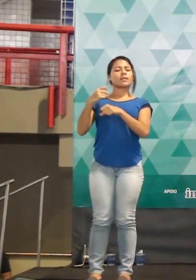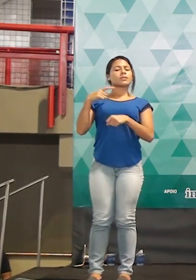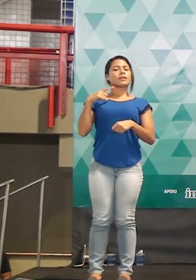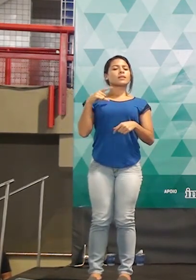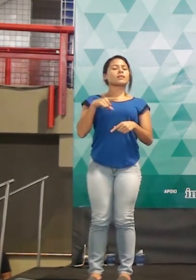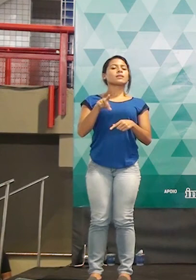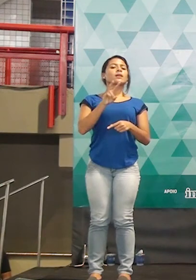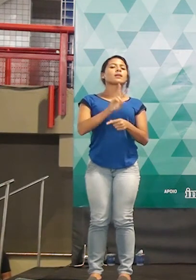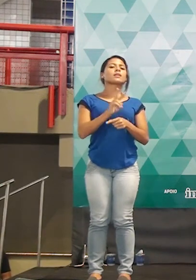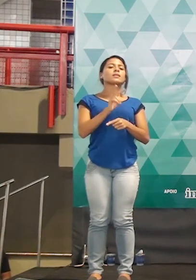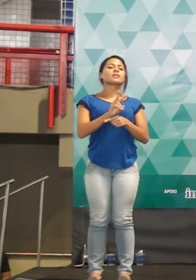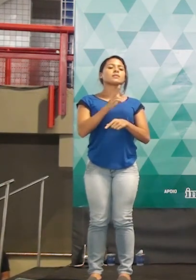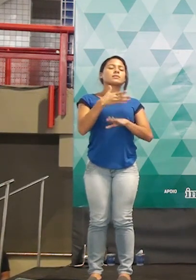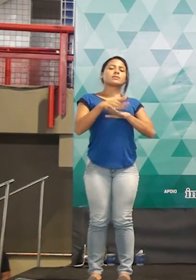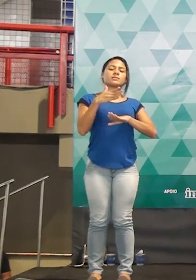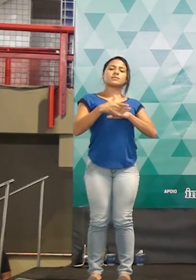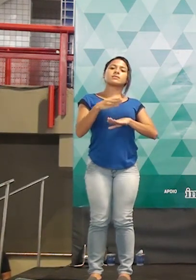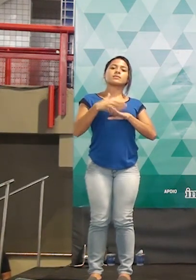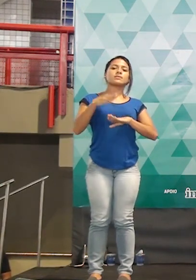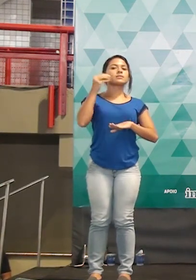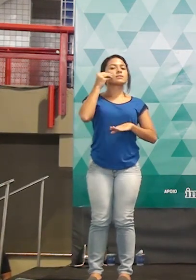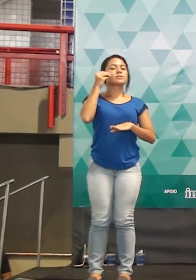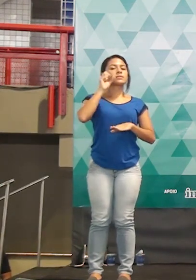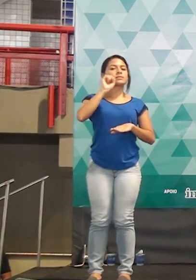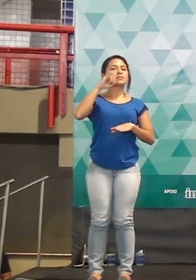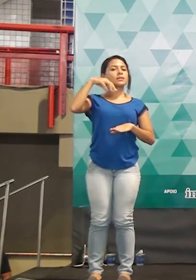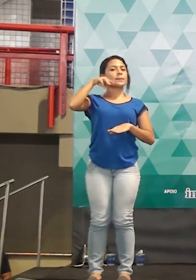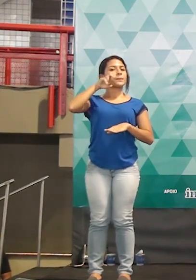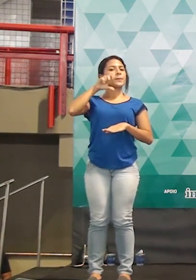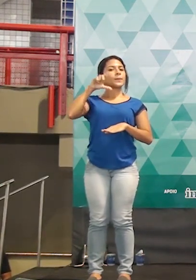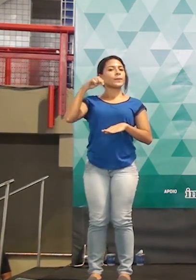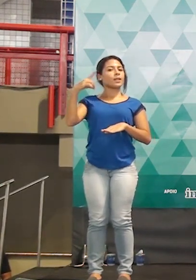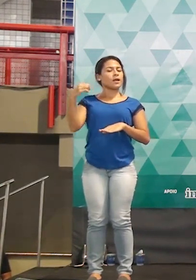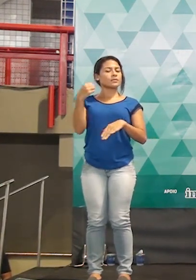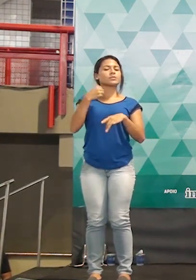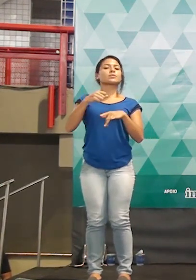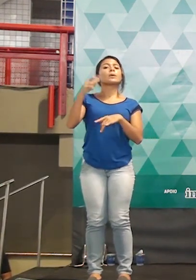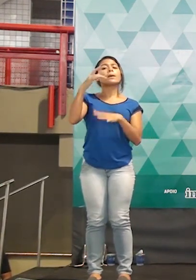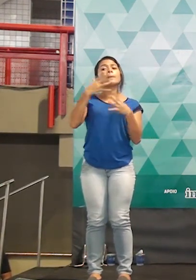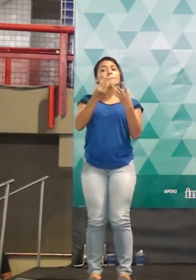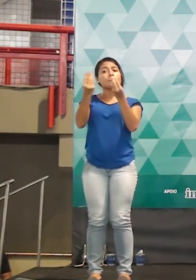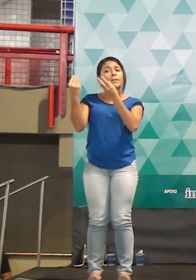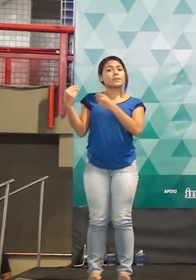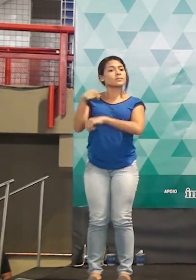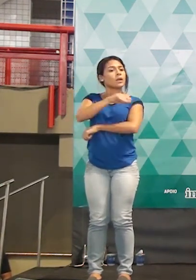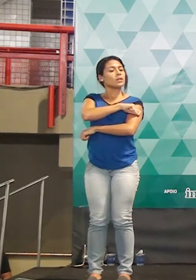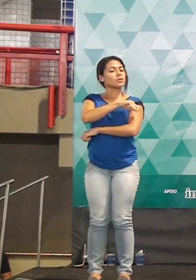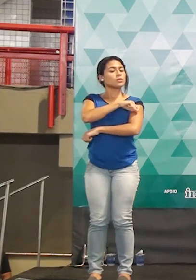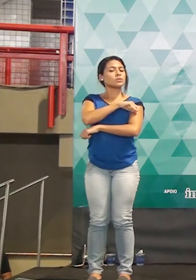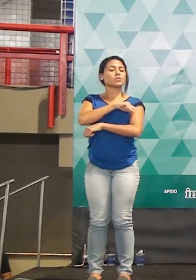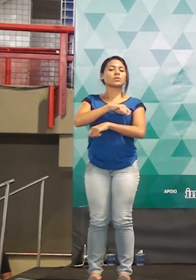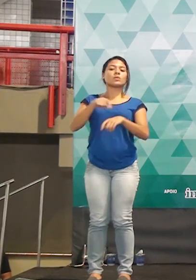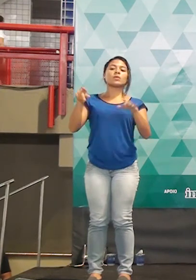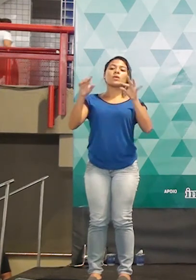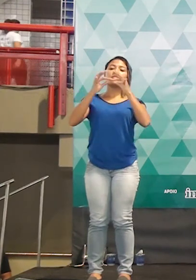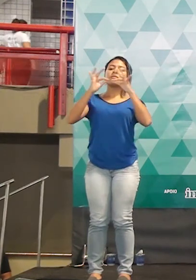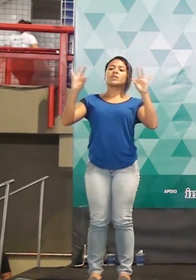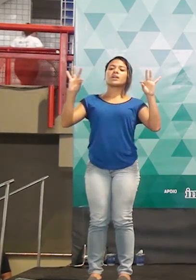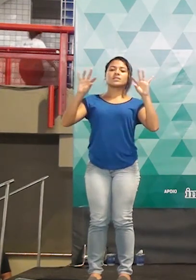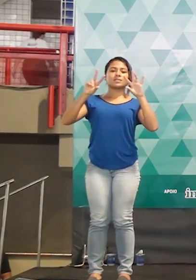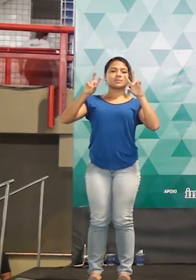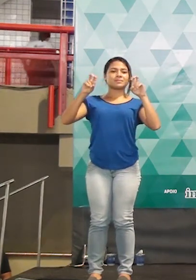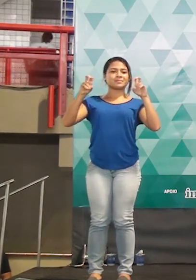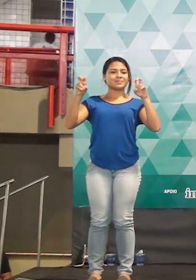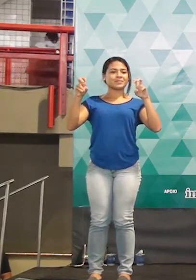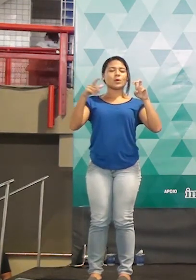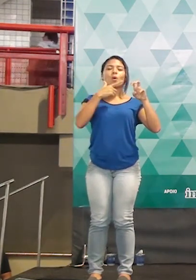que foi de véspera do Enem, o grande simulado, os alunos usaram muito a frase do filósofo grego